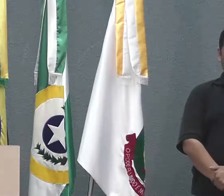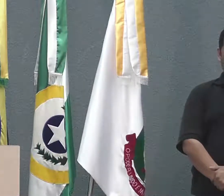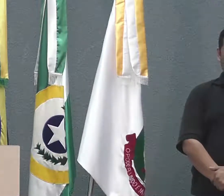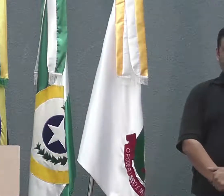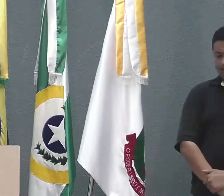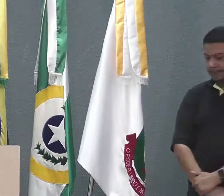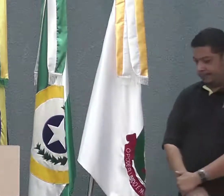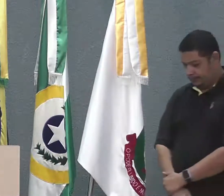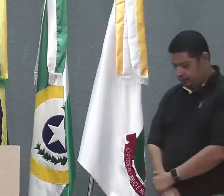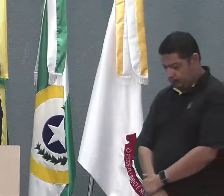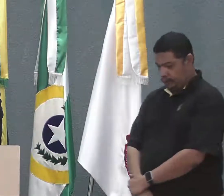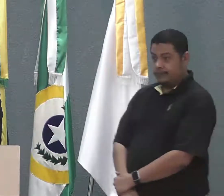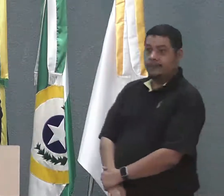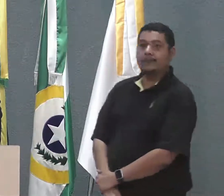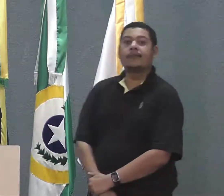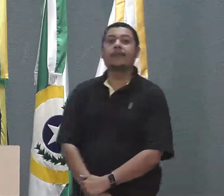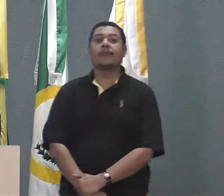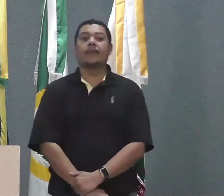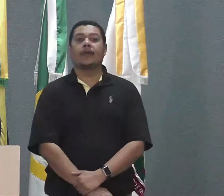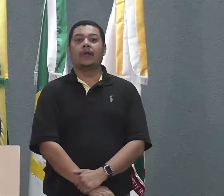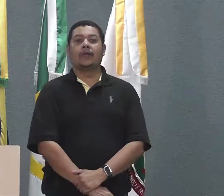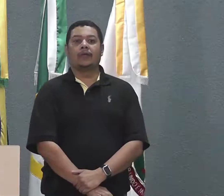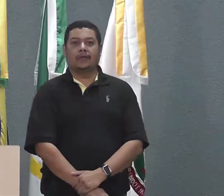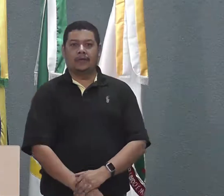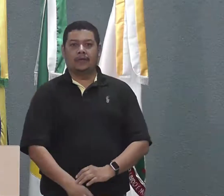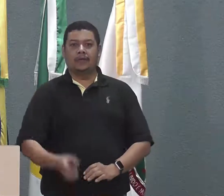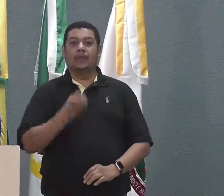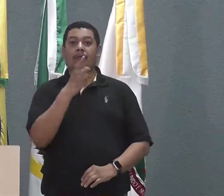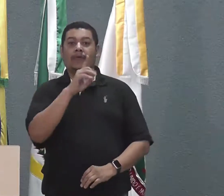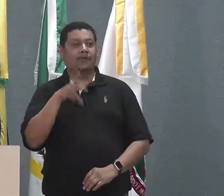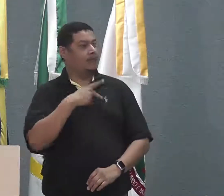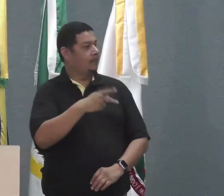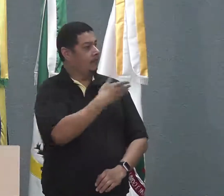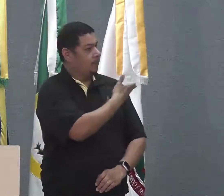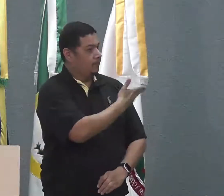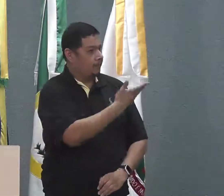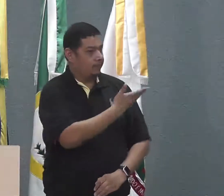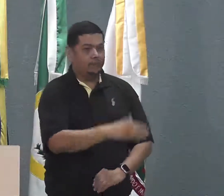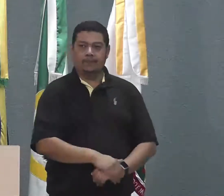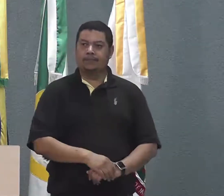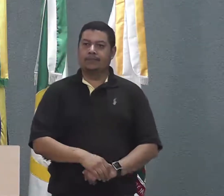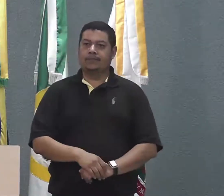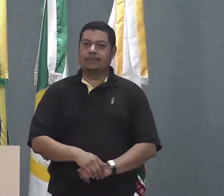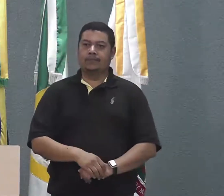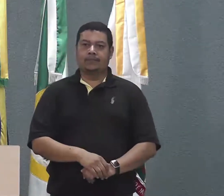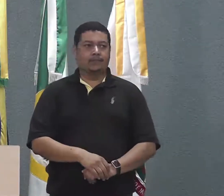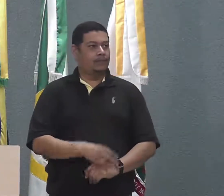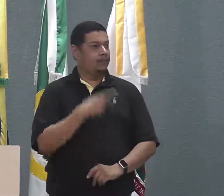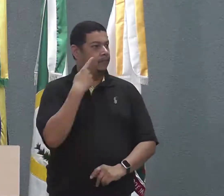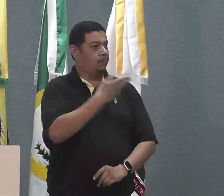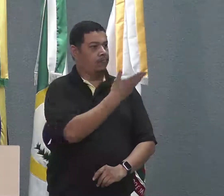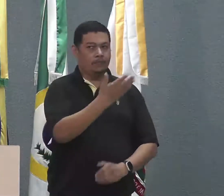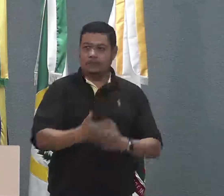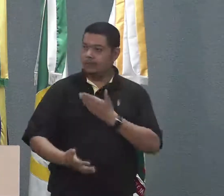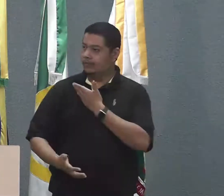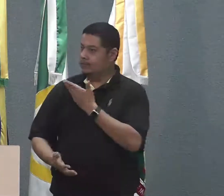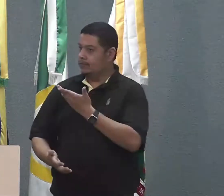participamos hoje, agora pela manhã, de uma sessão solene em homenagem ao Dia dos Índios e ficou